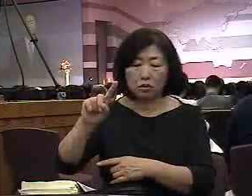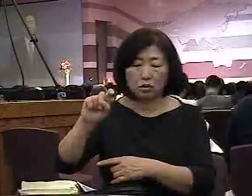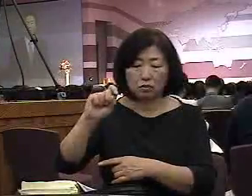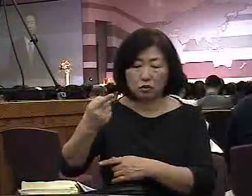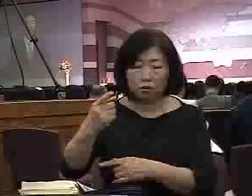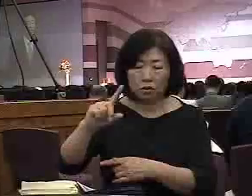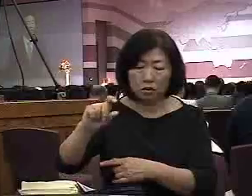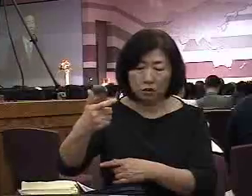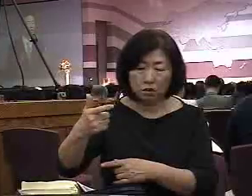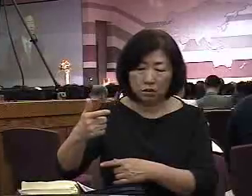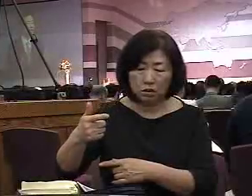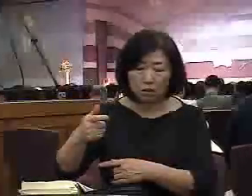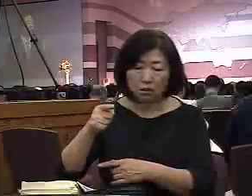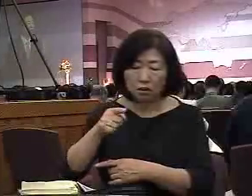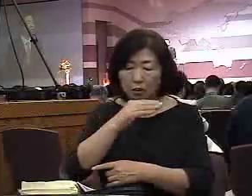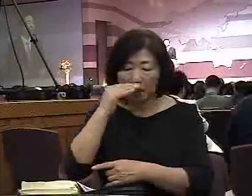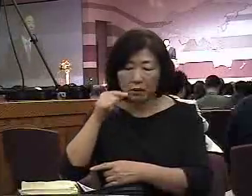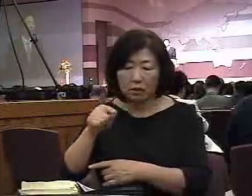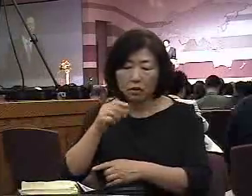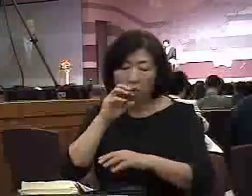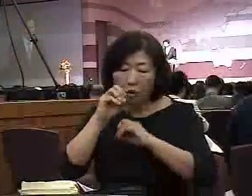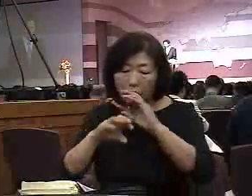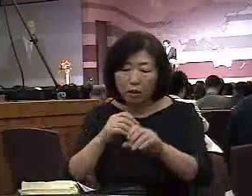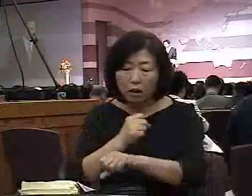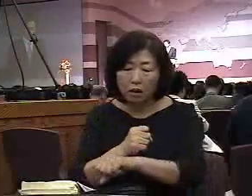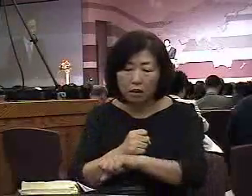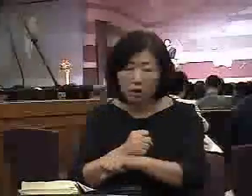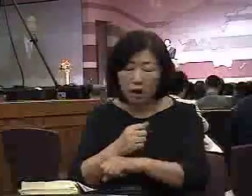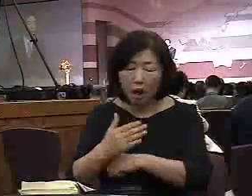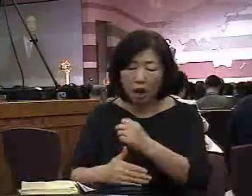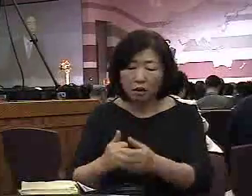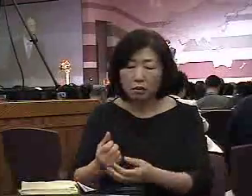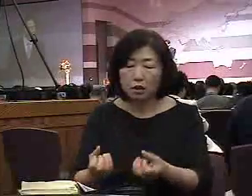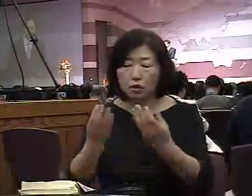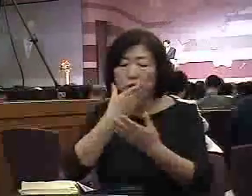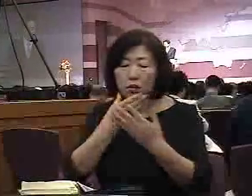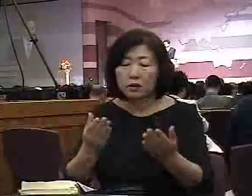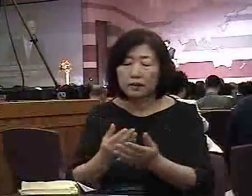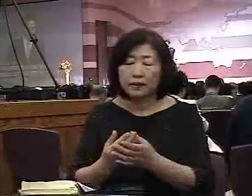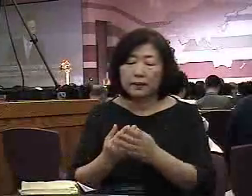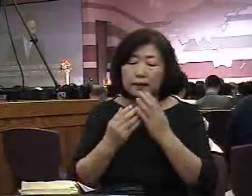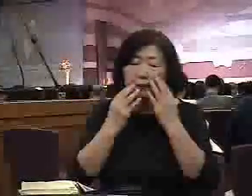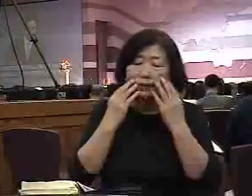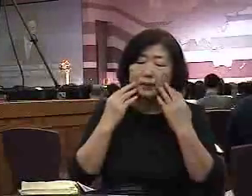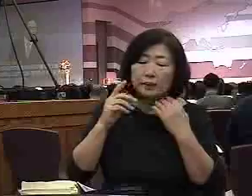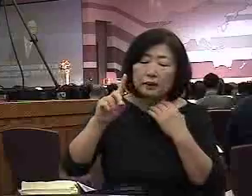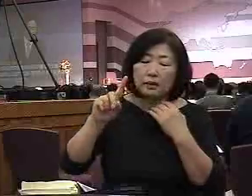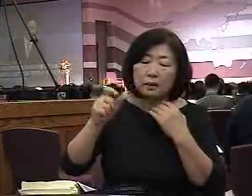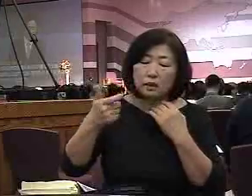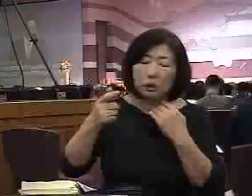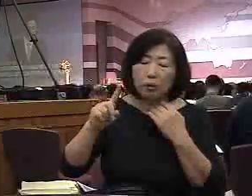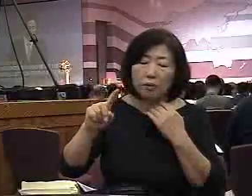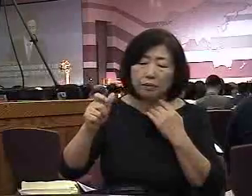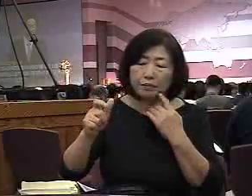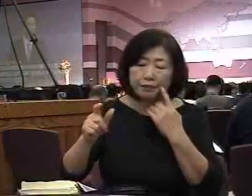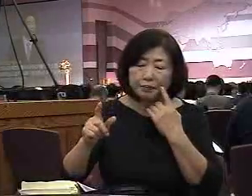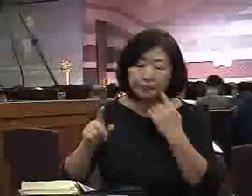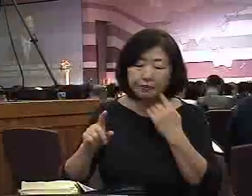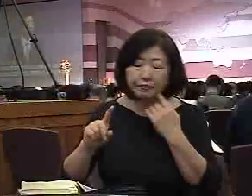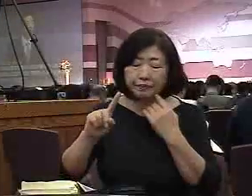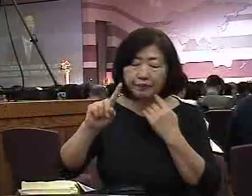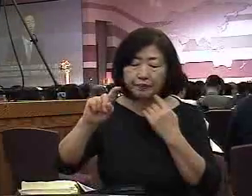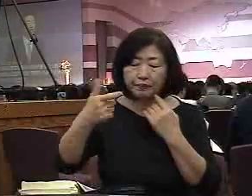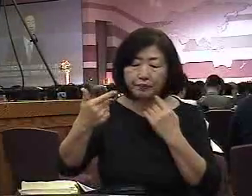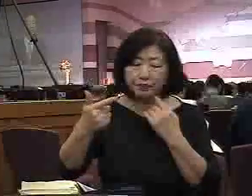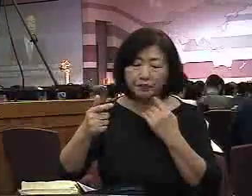나오는 말씀이 바로 그런 고백을 한 사람에게 주시는 하나님의 축복입니다. 같이 한번 우리 16절부터 22장